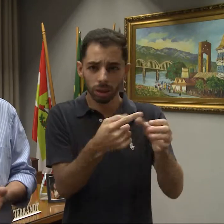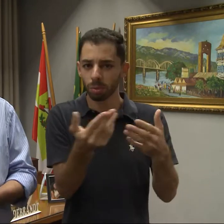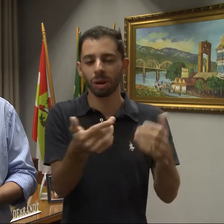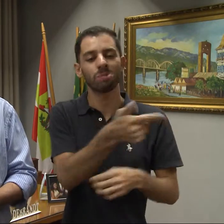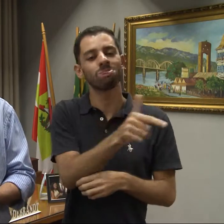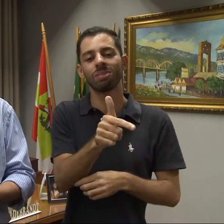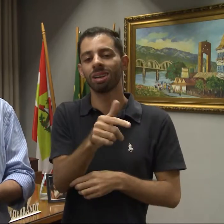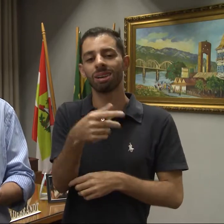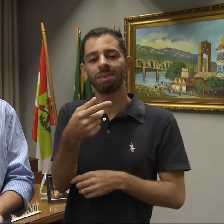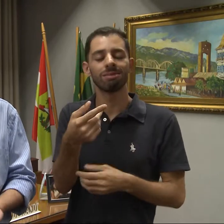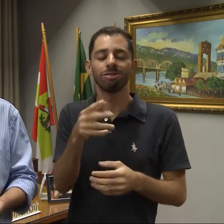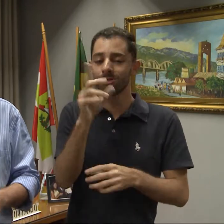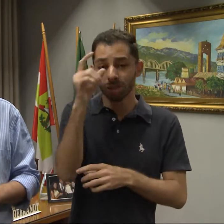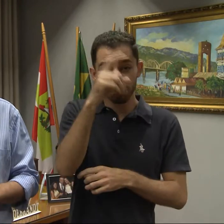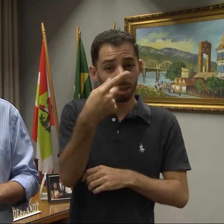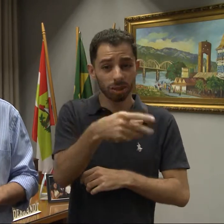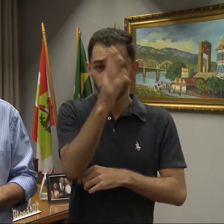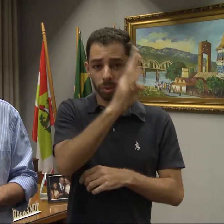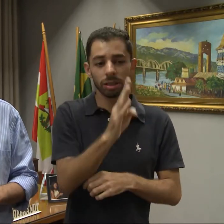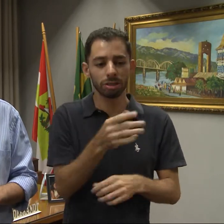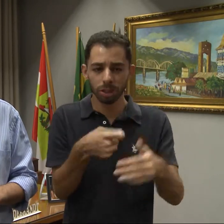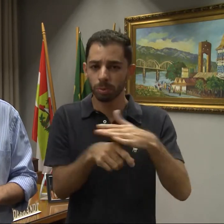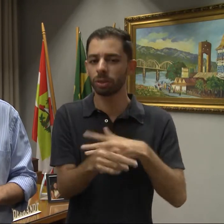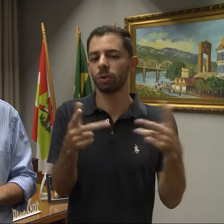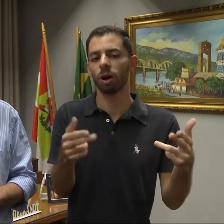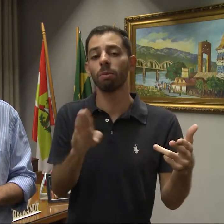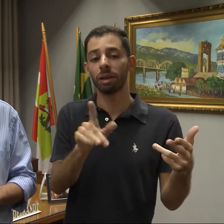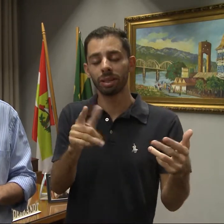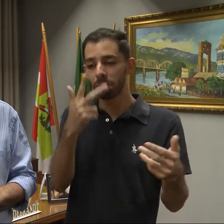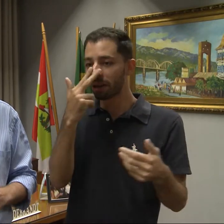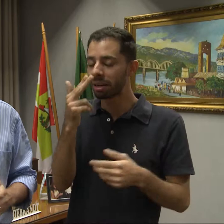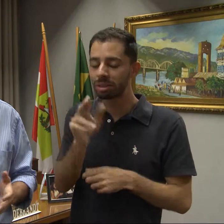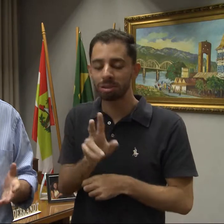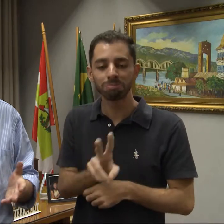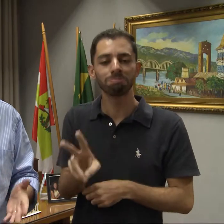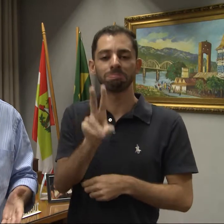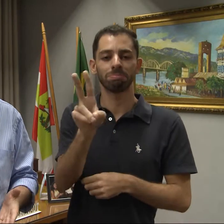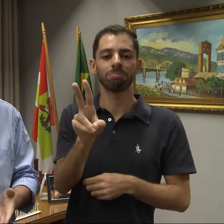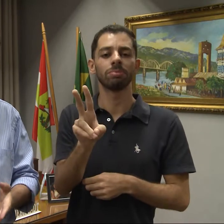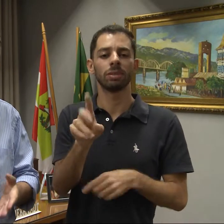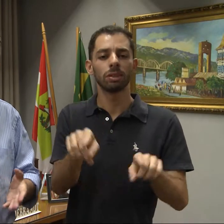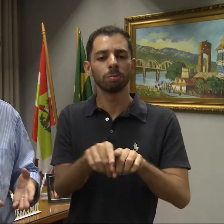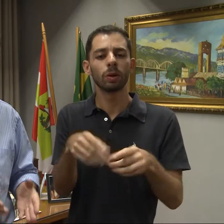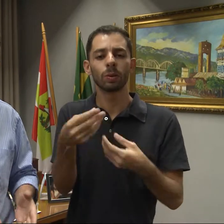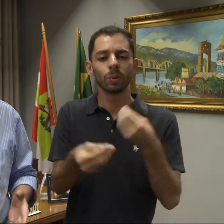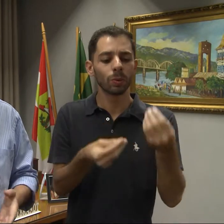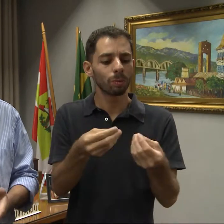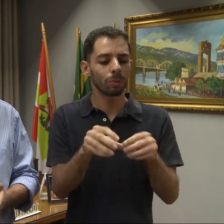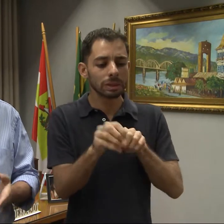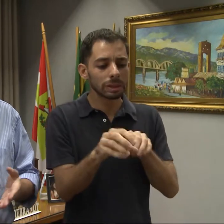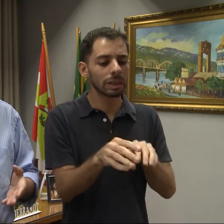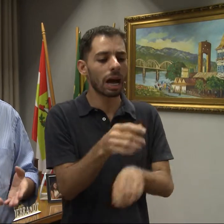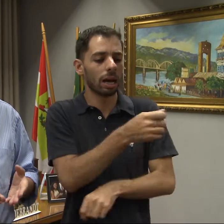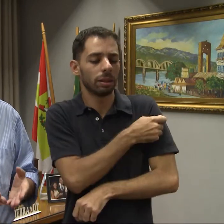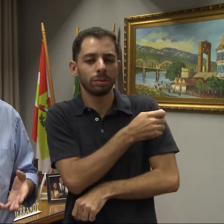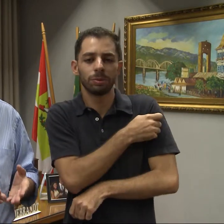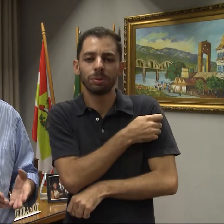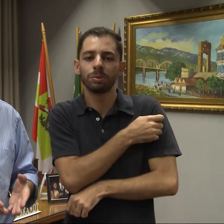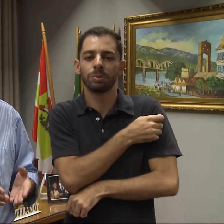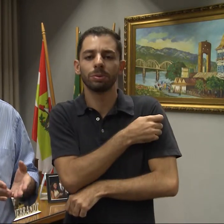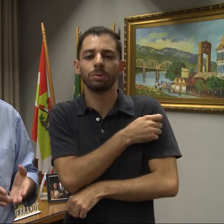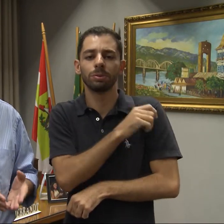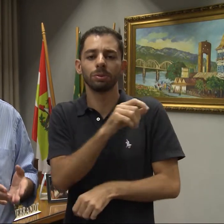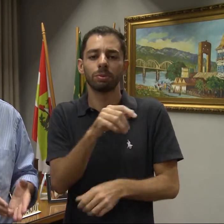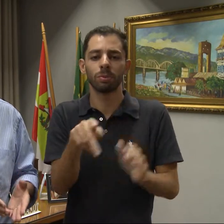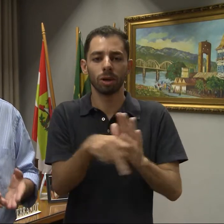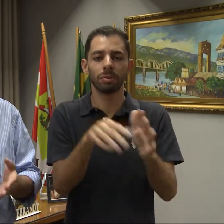estado e dificilmente no Brasil que faça esse investimento na pessoa com deficiência. A formação de alunos e da questão da